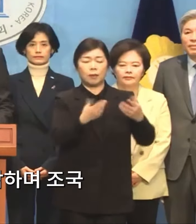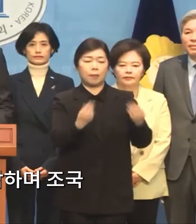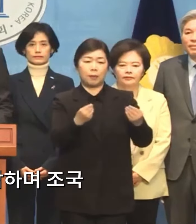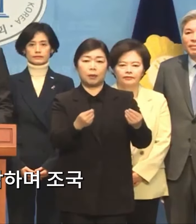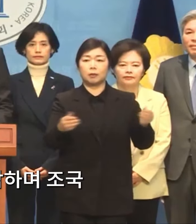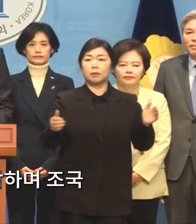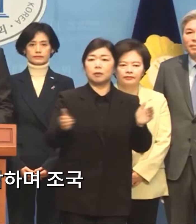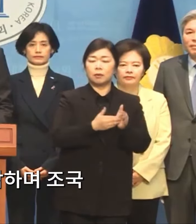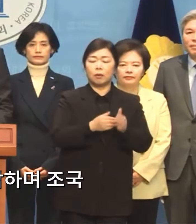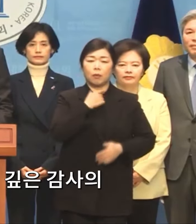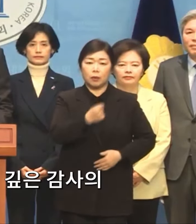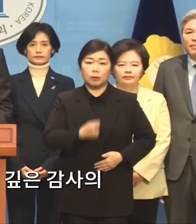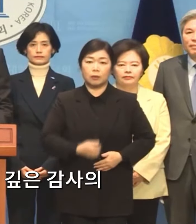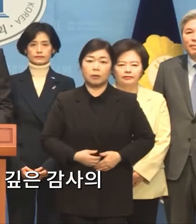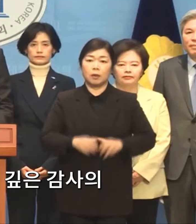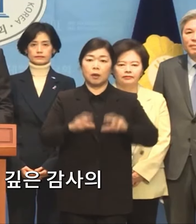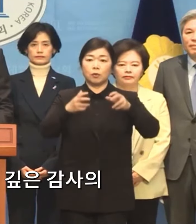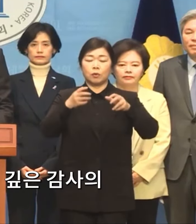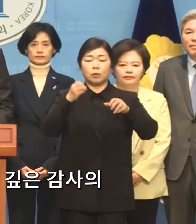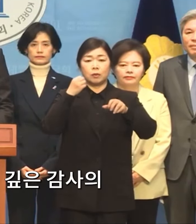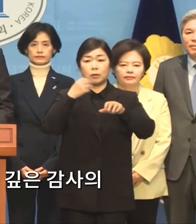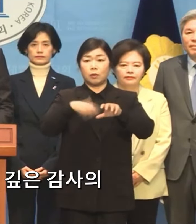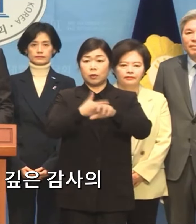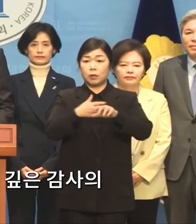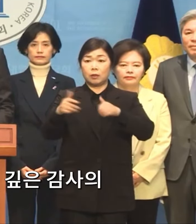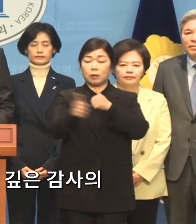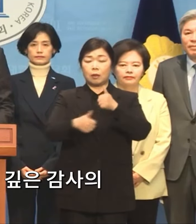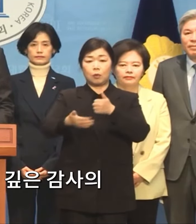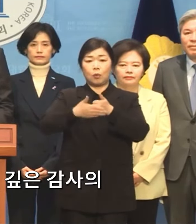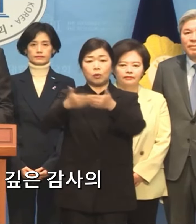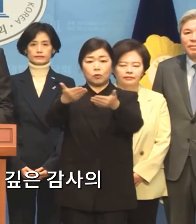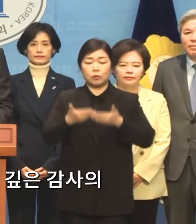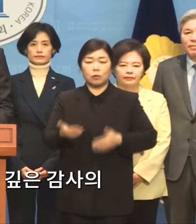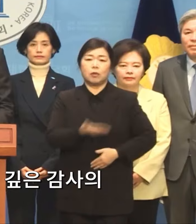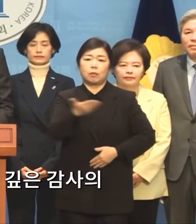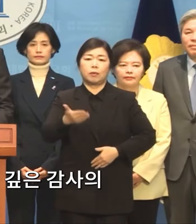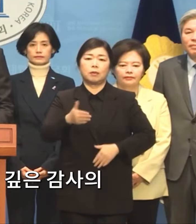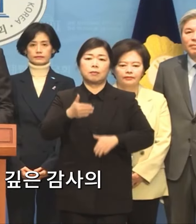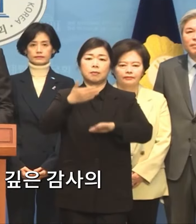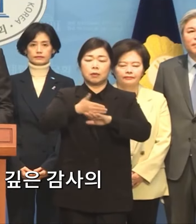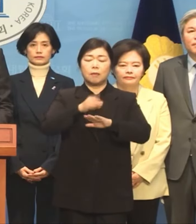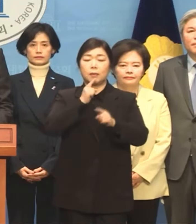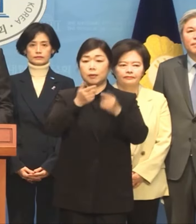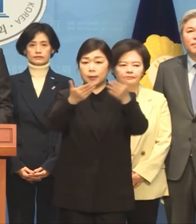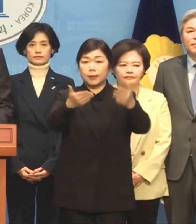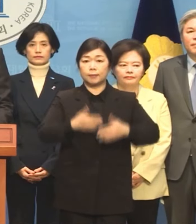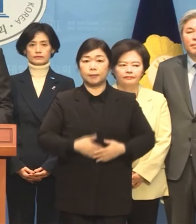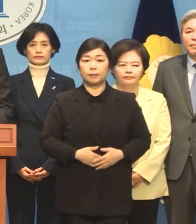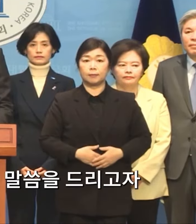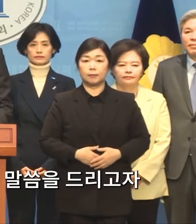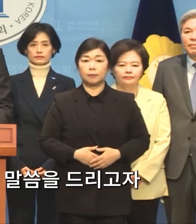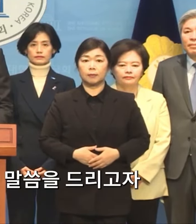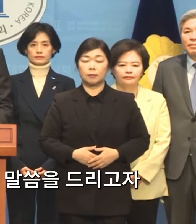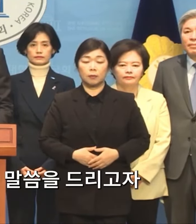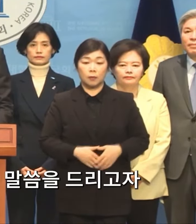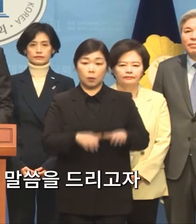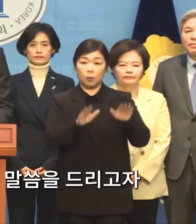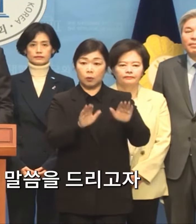조국 혁신당 보내주시는 국민 여러분의 성과 지지에 깊은 감사의 말씀을 드립니다